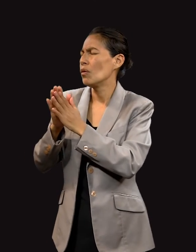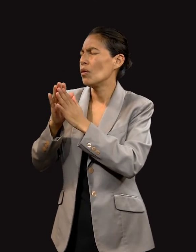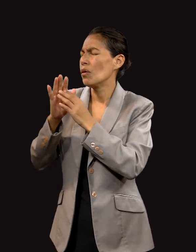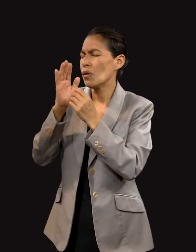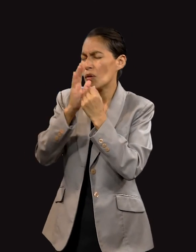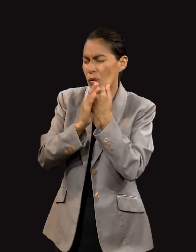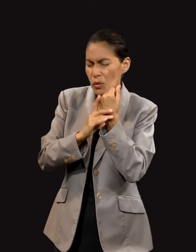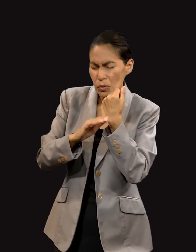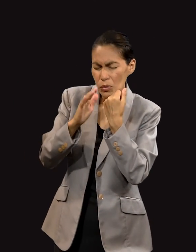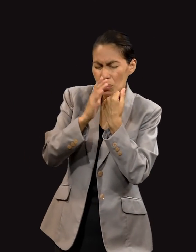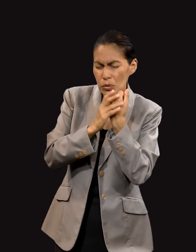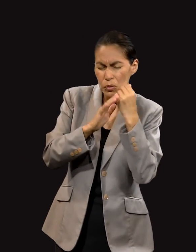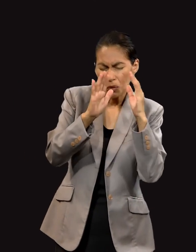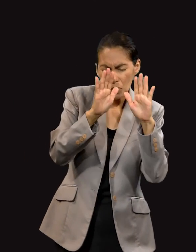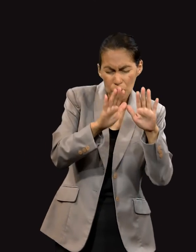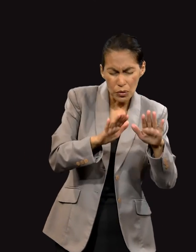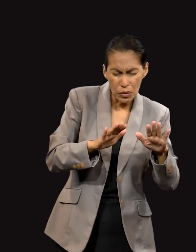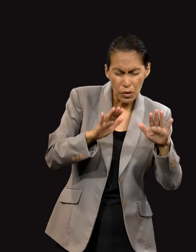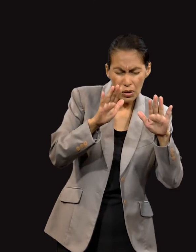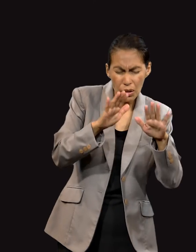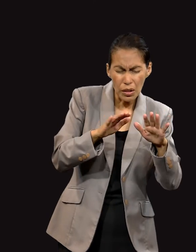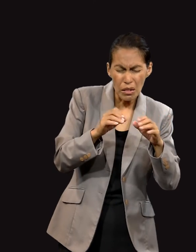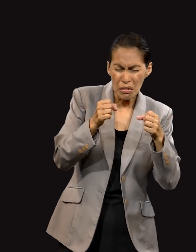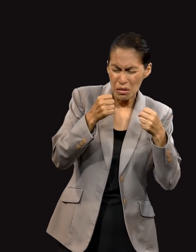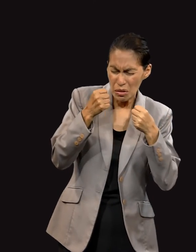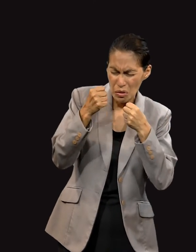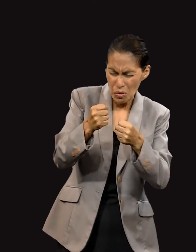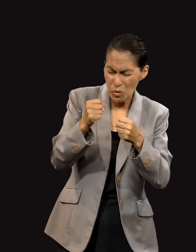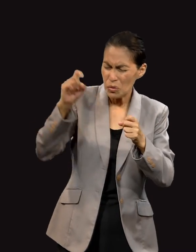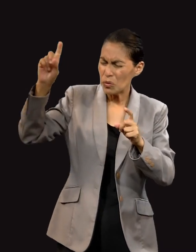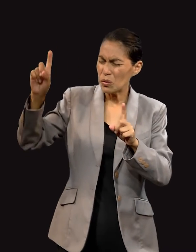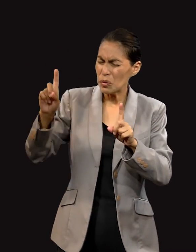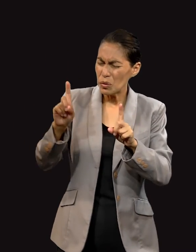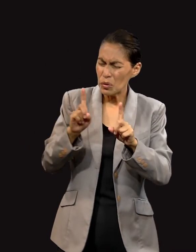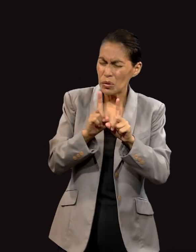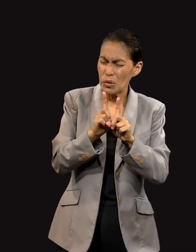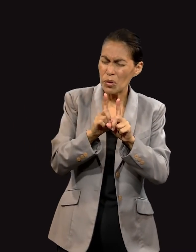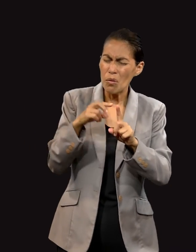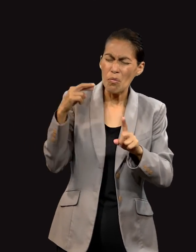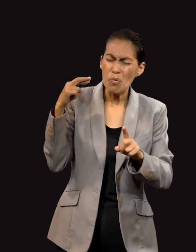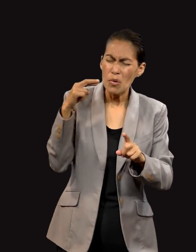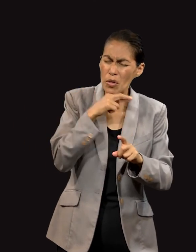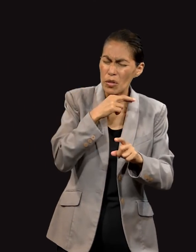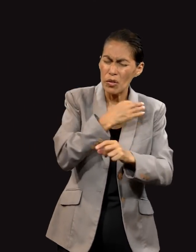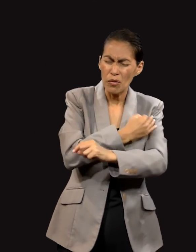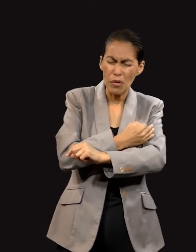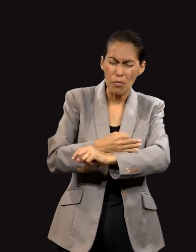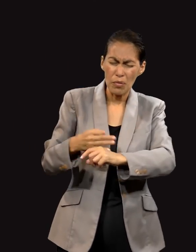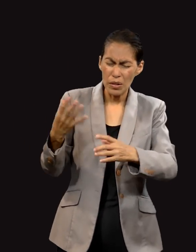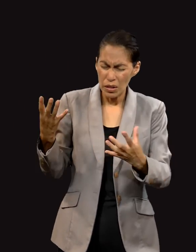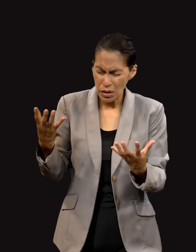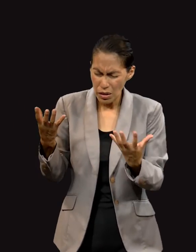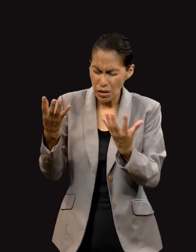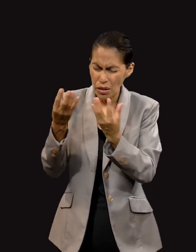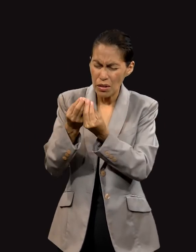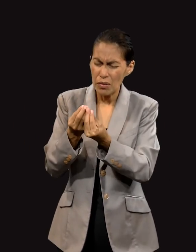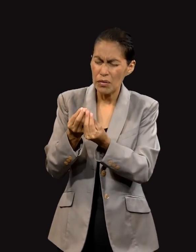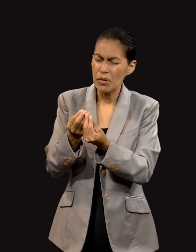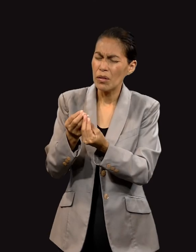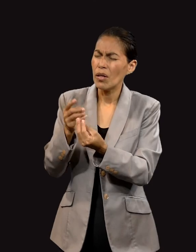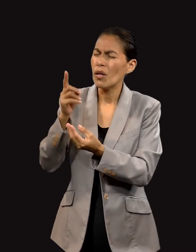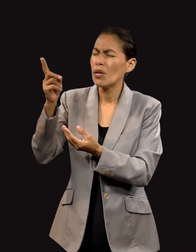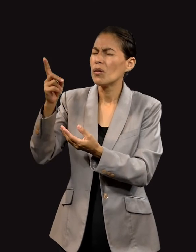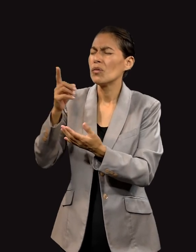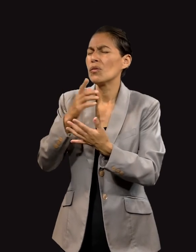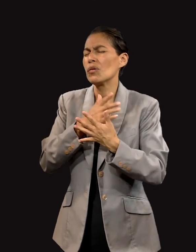ese consuelo, la seguridad de que tú estás con ellos y de que los tiempos pasan pronto y volverán a estar con su familia. Sí,